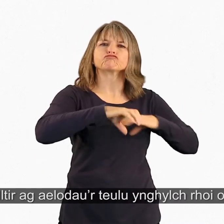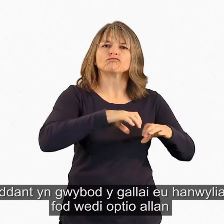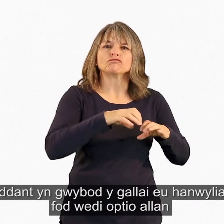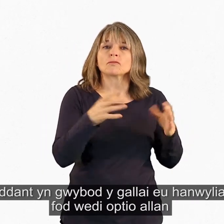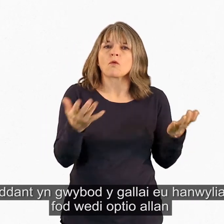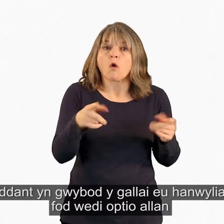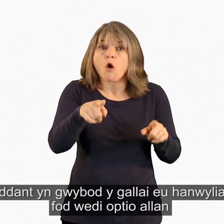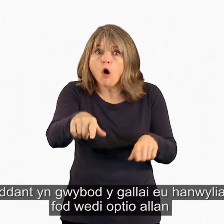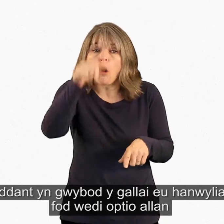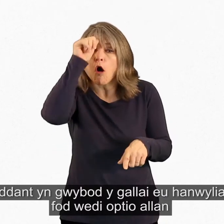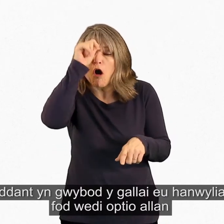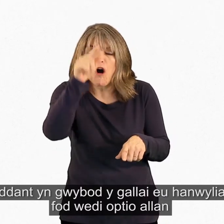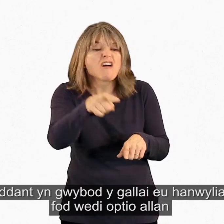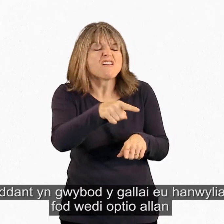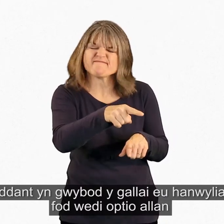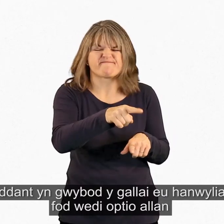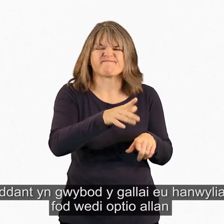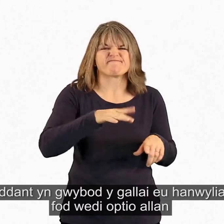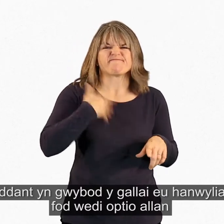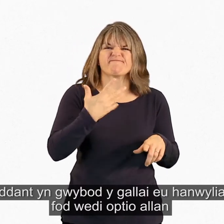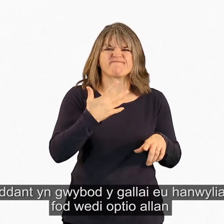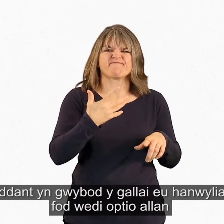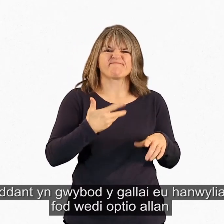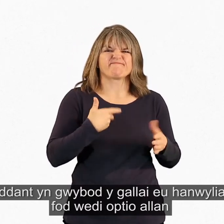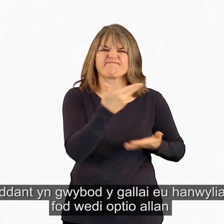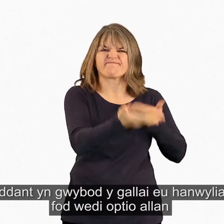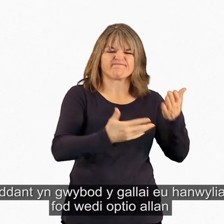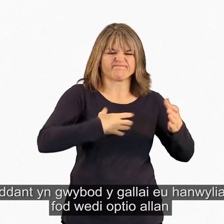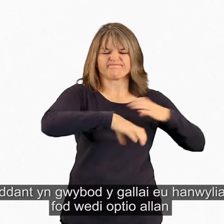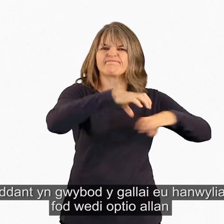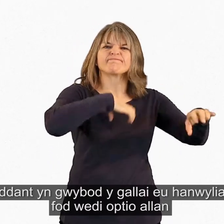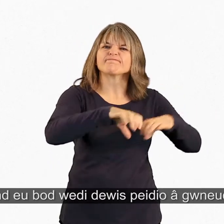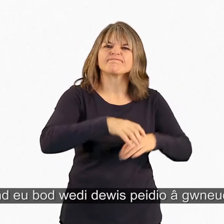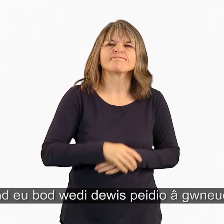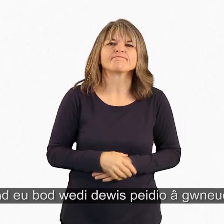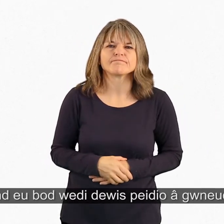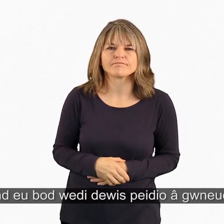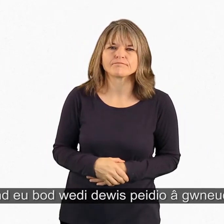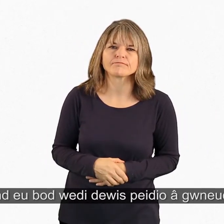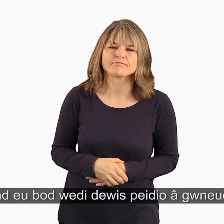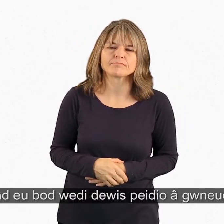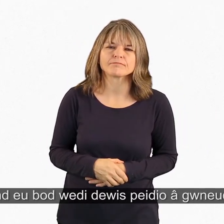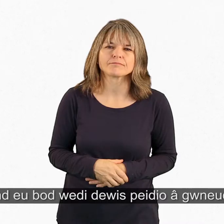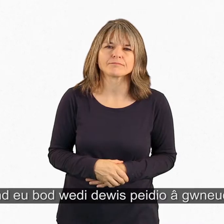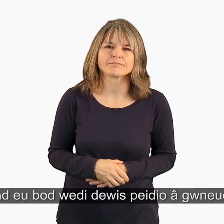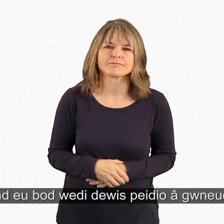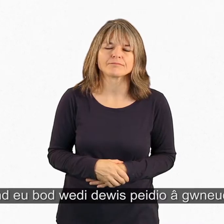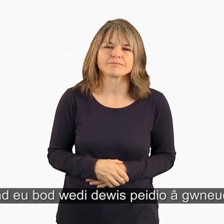byddant yn gwybod y gallai eu hanwyliaid fod wedi optio allan, ond eu bod wedi dewis peidio ag wneud.